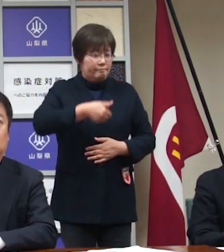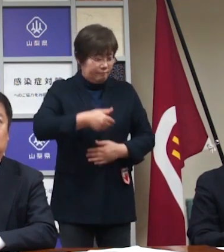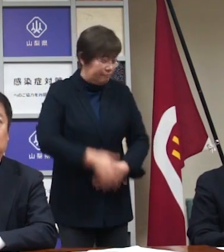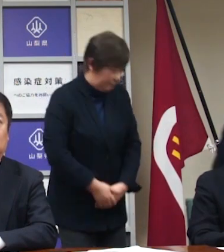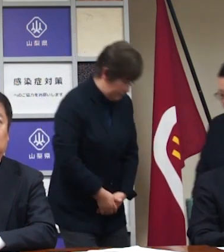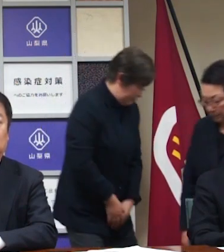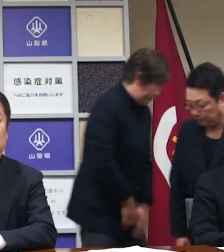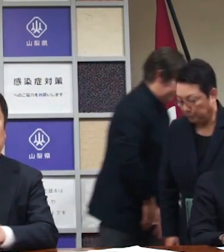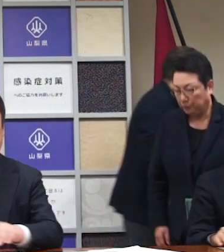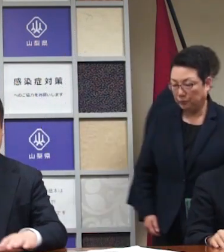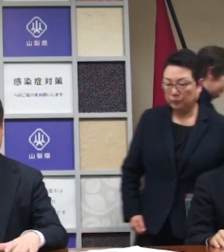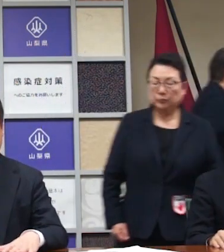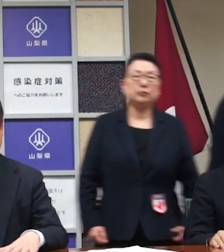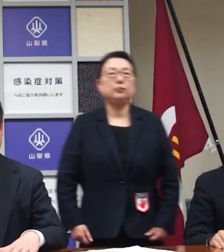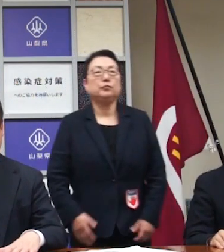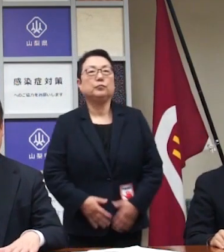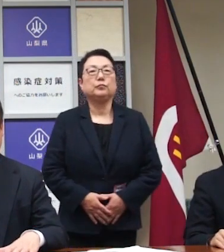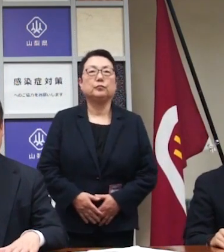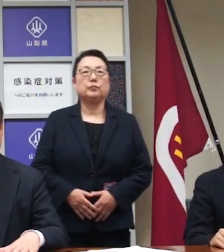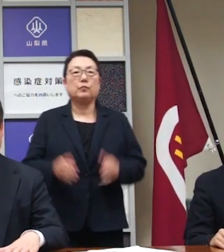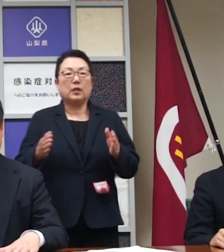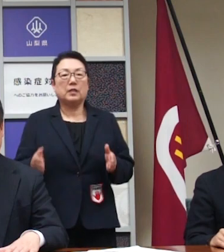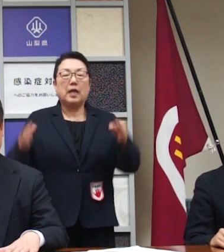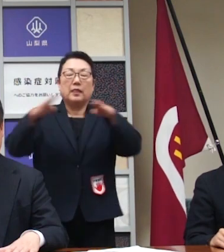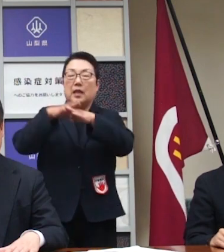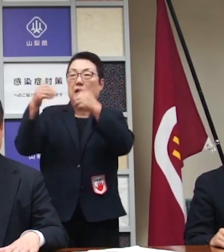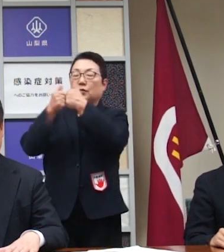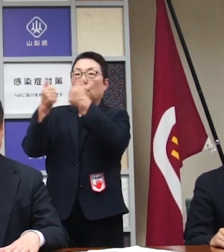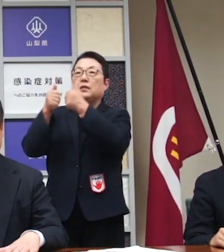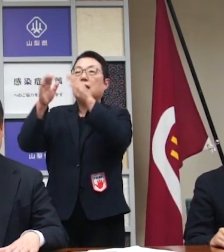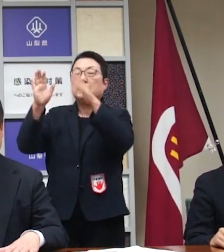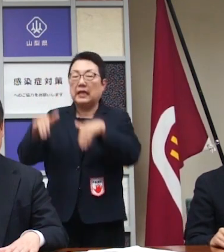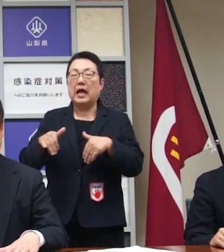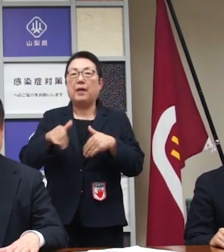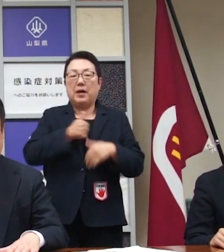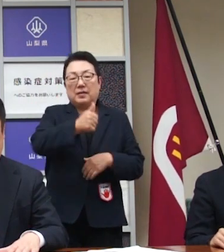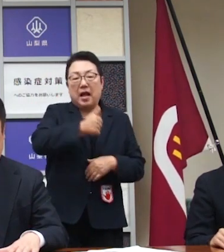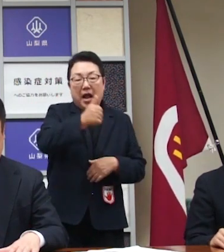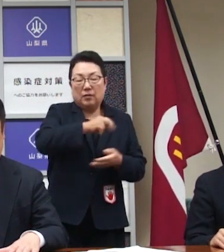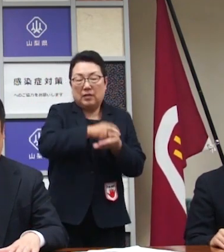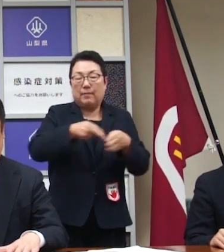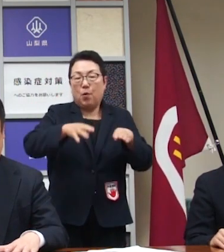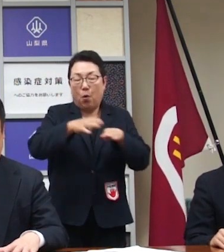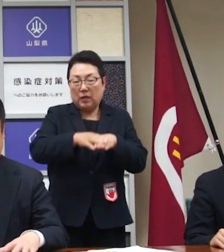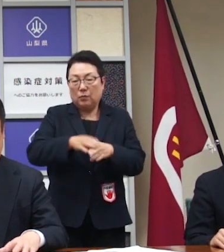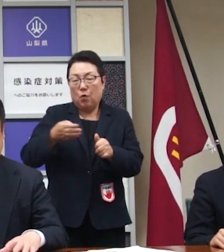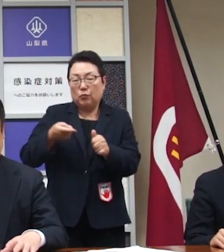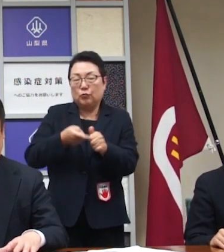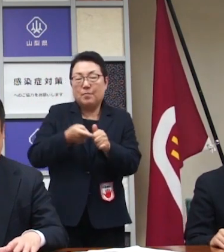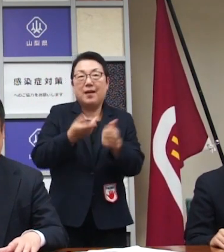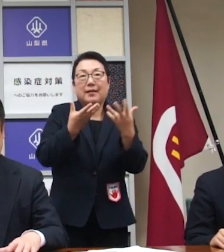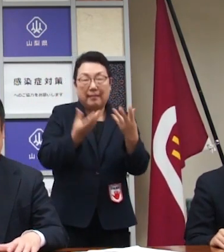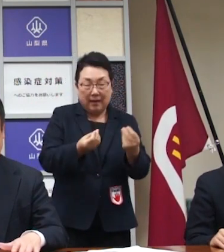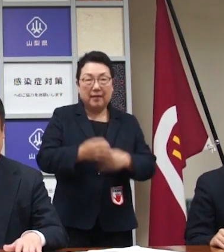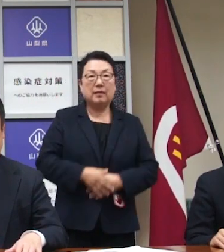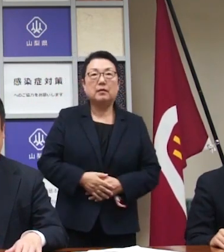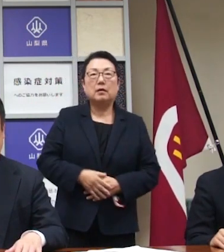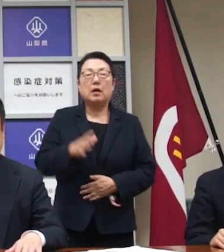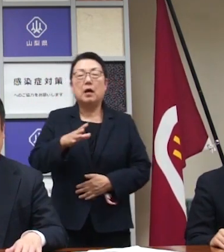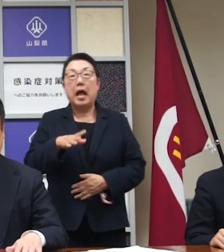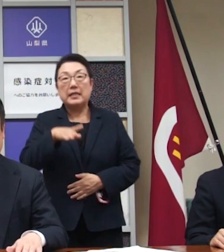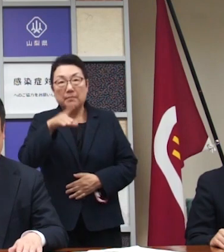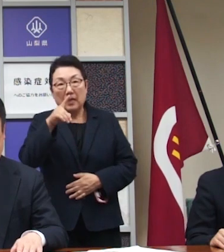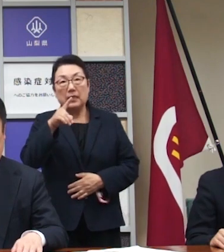バイベースの田中です。センターに相談して、まずはかかりつけ医療ということで進められたということなんですけども、最初に